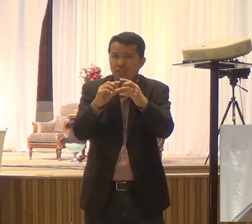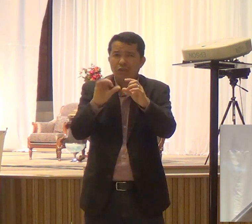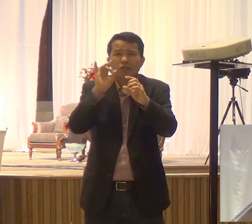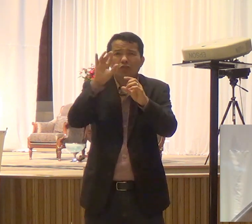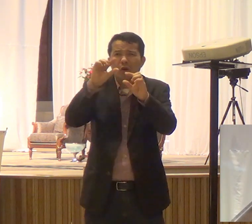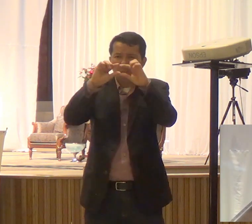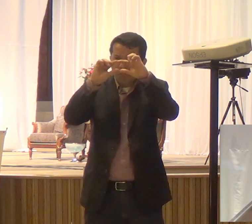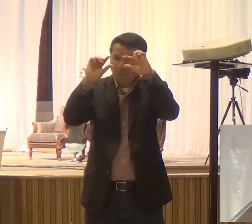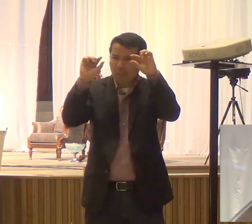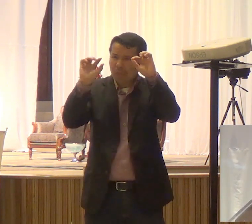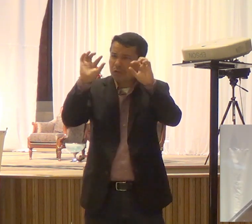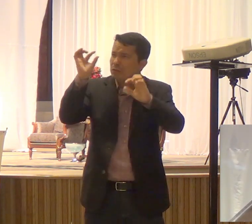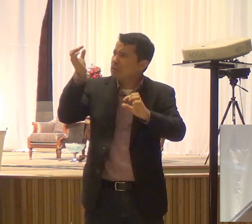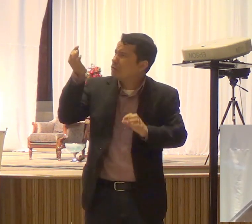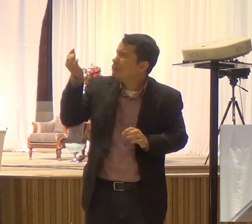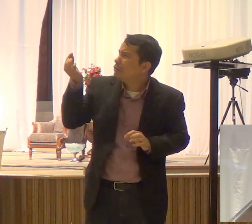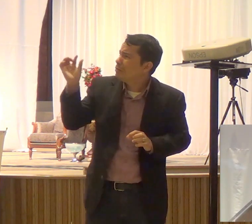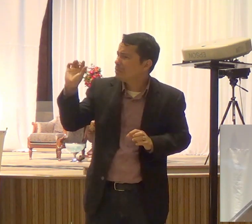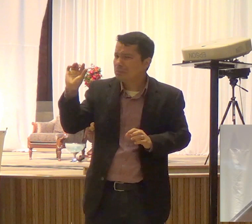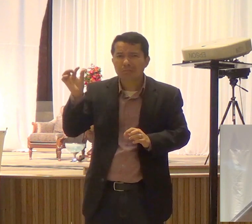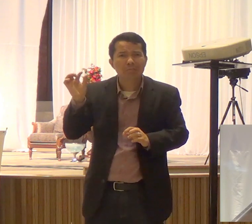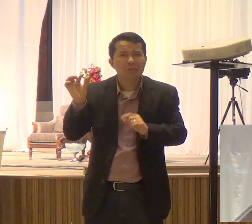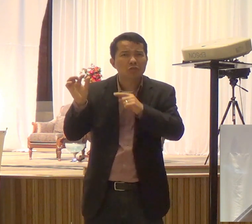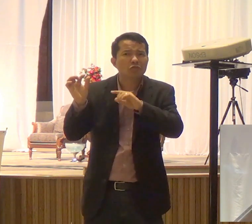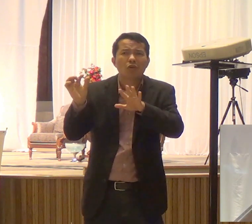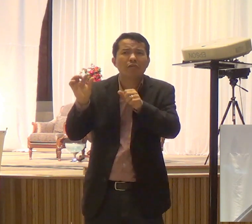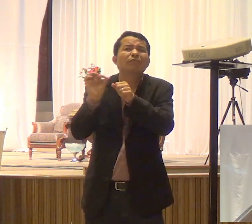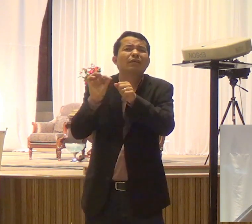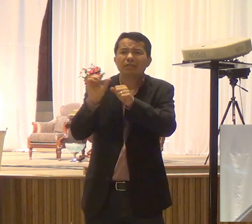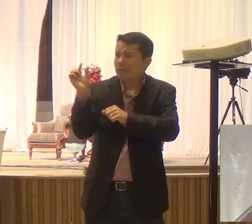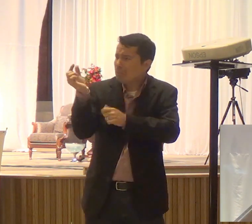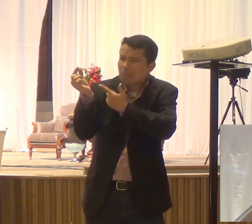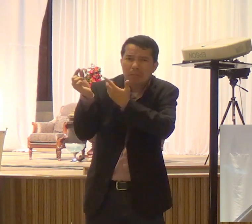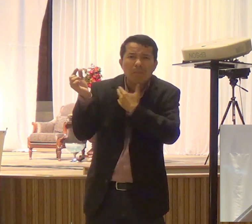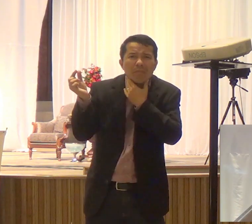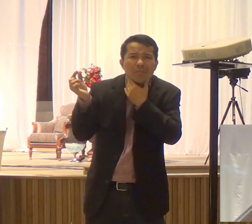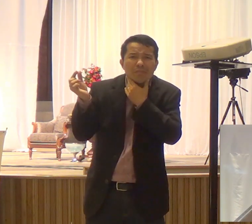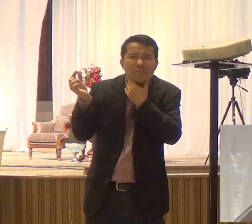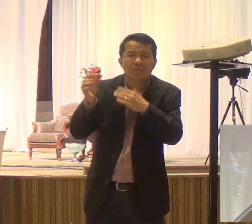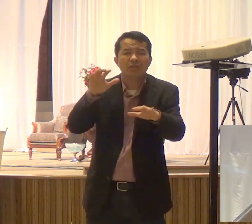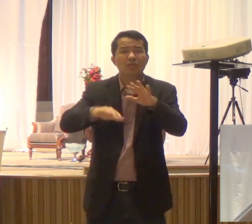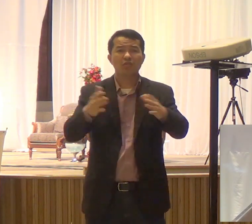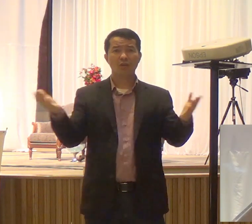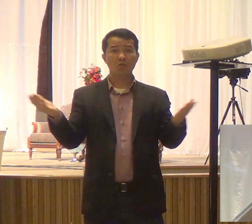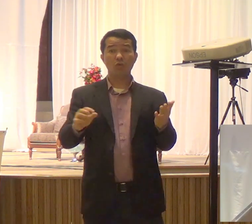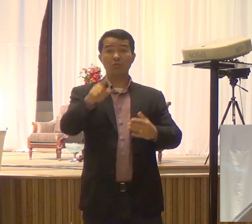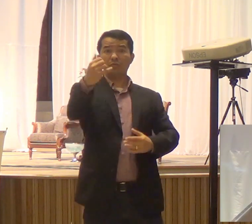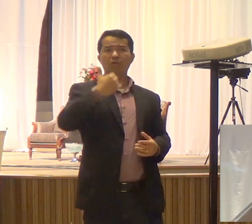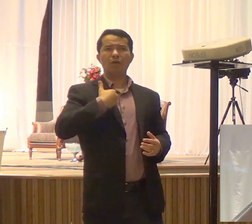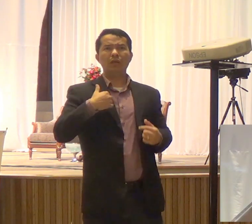E talvez hoje a gente fale para alguém que está se sentindo assim: pastor, eu me sinto assim, onde eu boto a minha